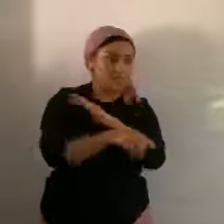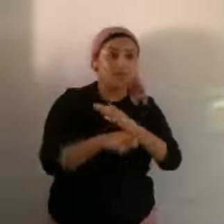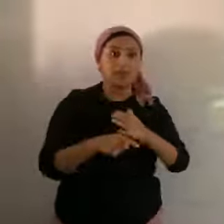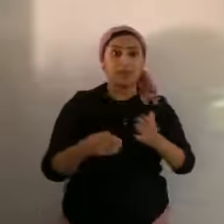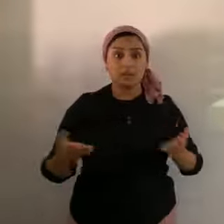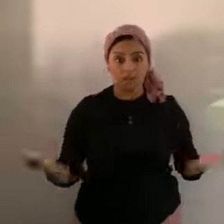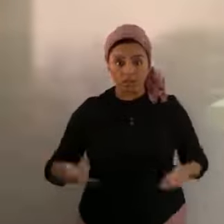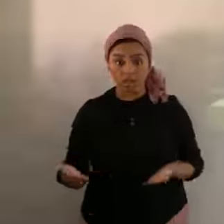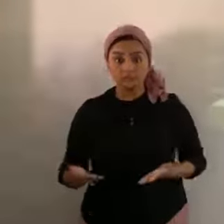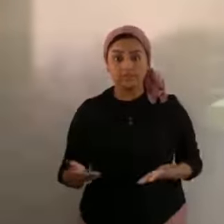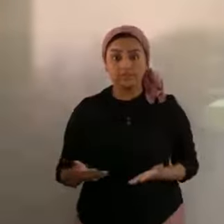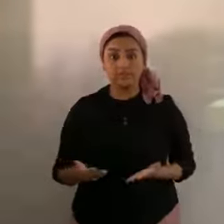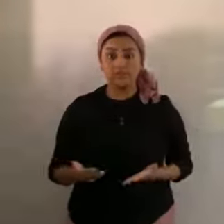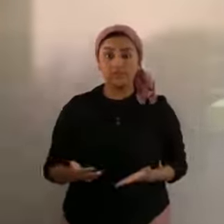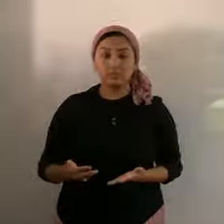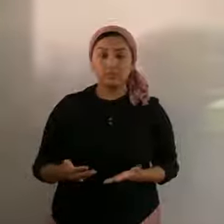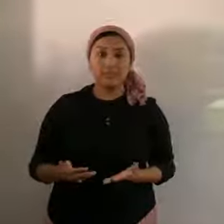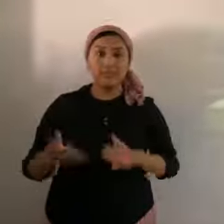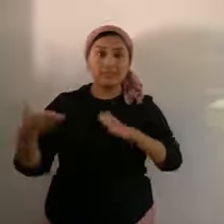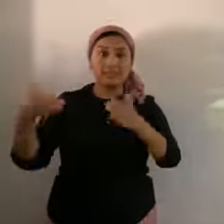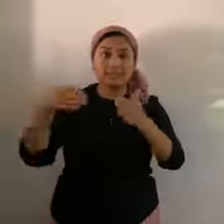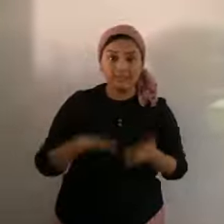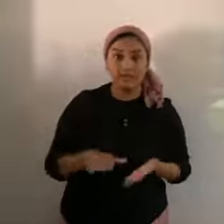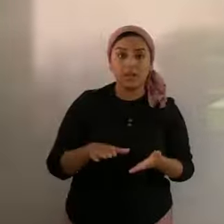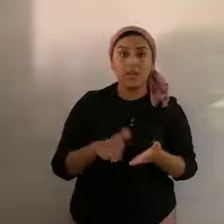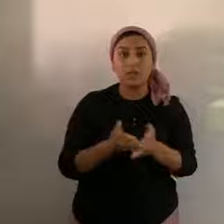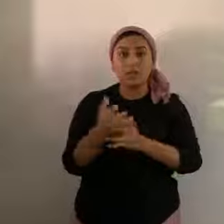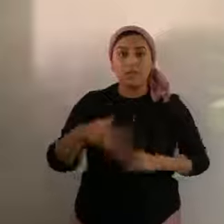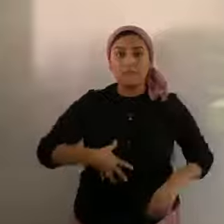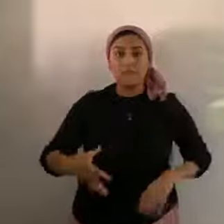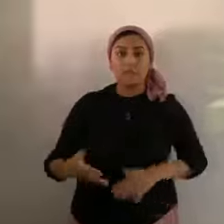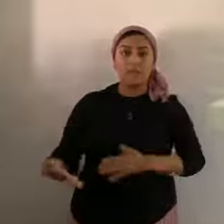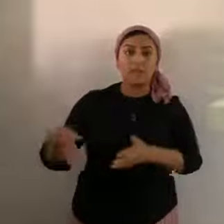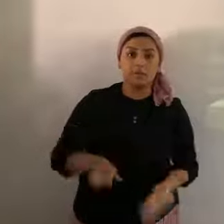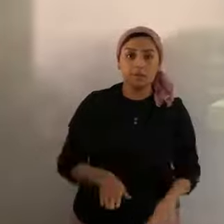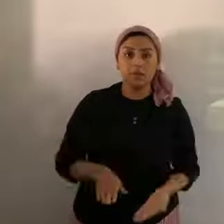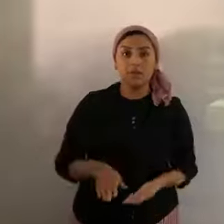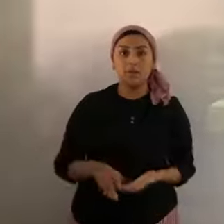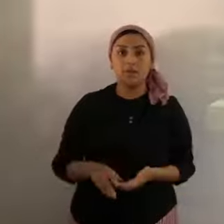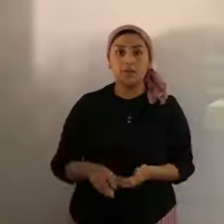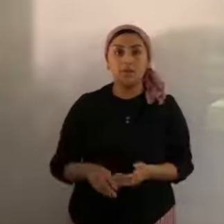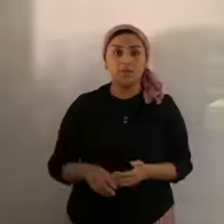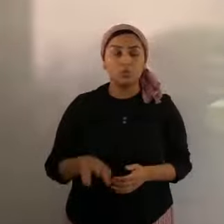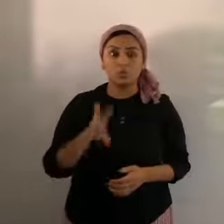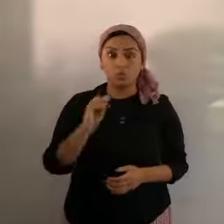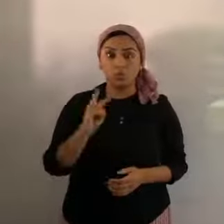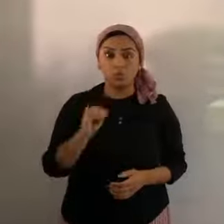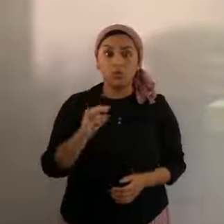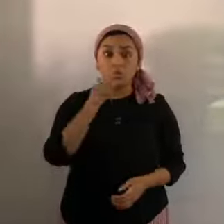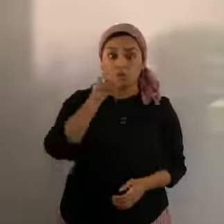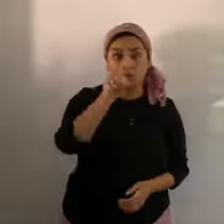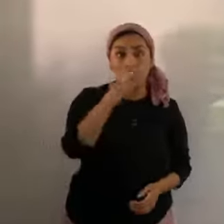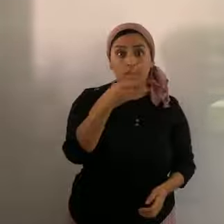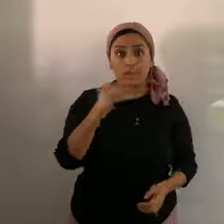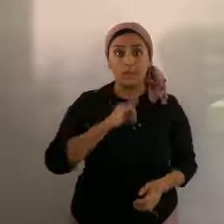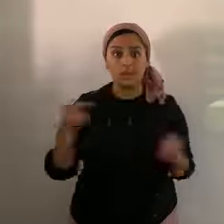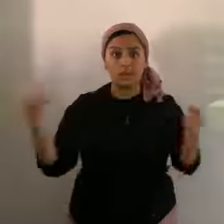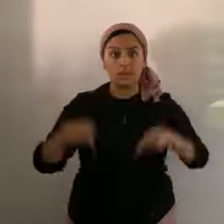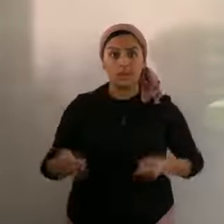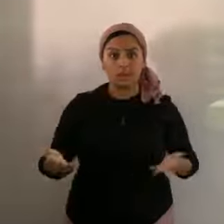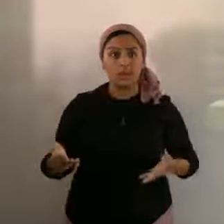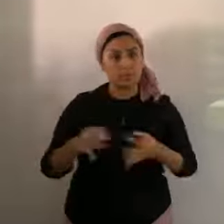aquí la muerte por medio de los abortos y demás. Entonces es increíble, y tú y yo estamos acá,